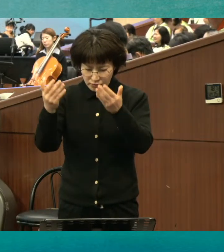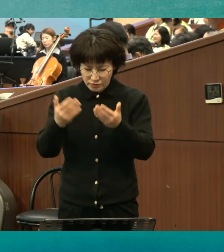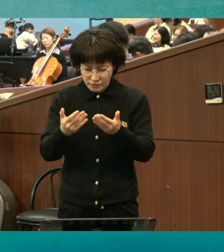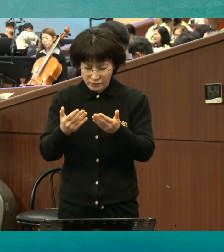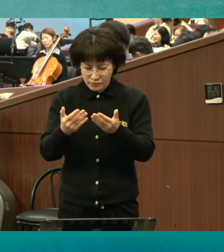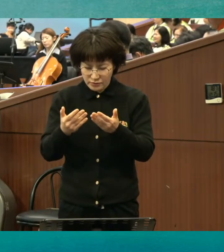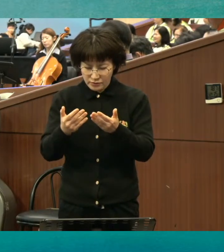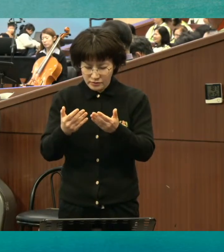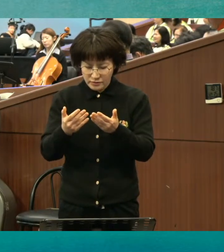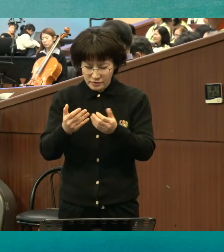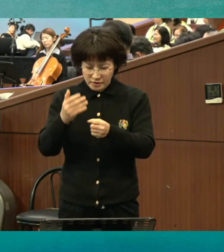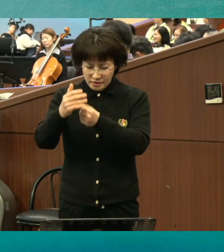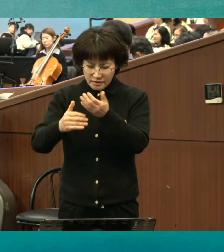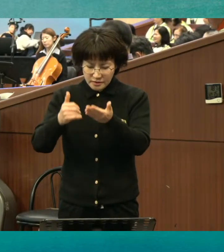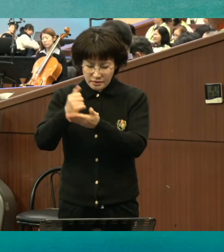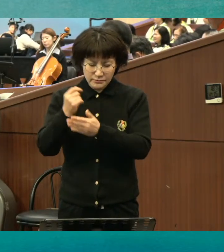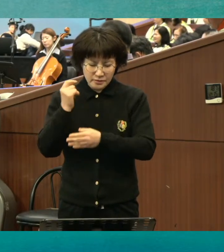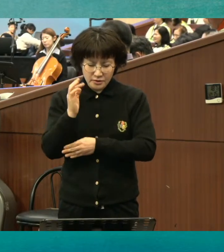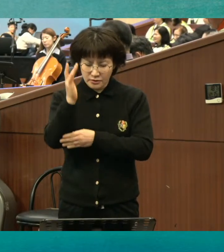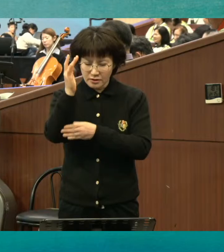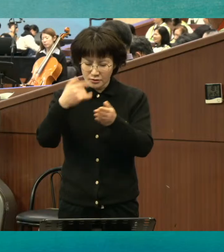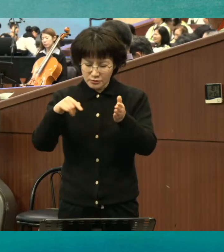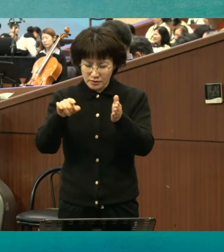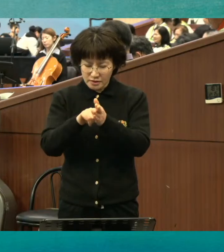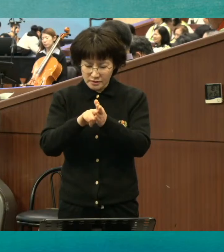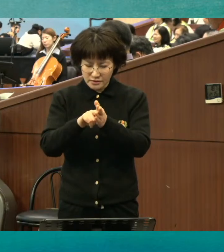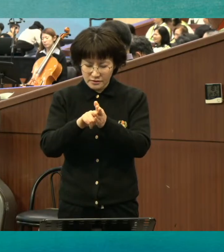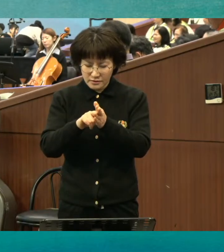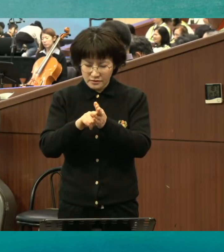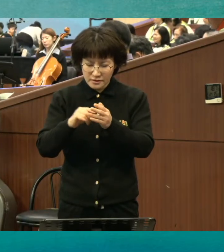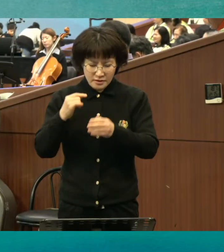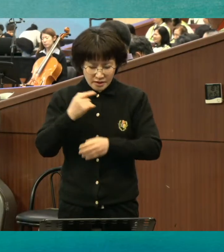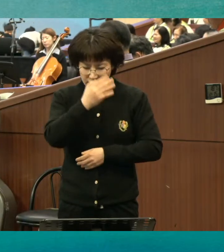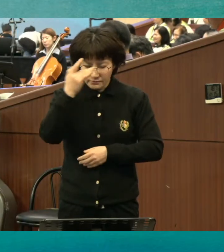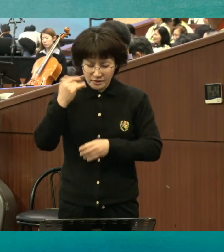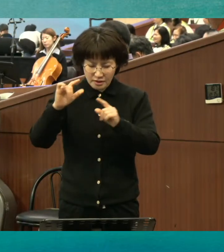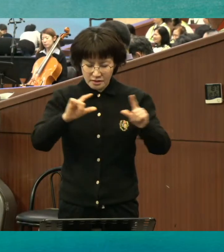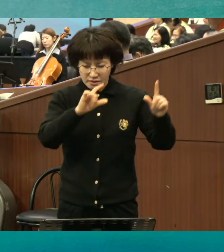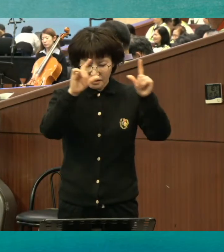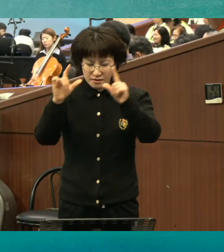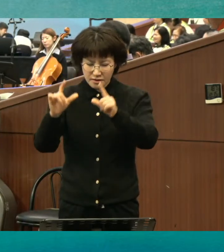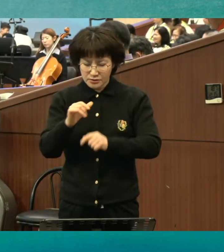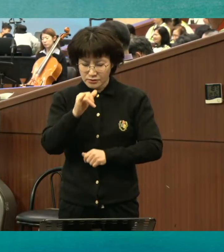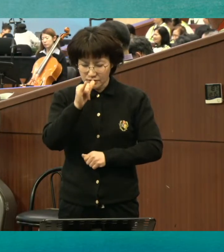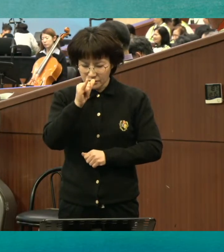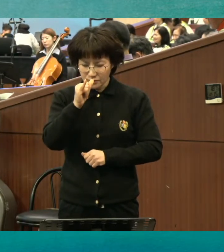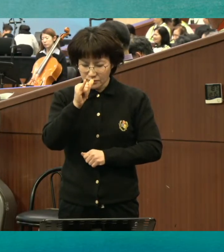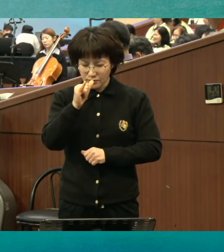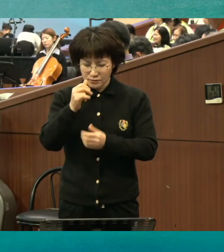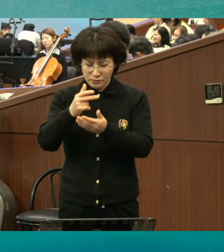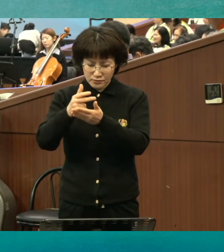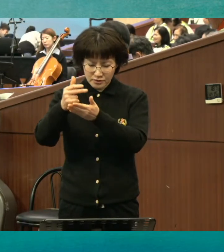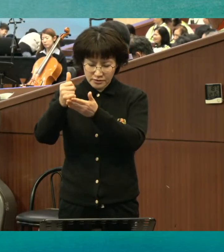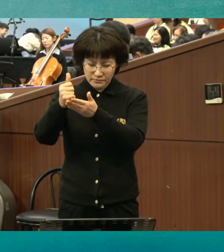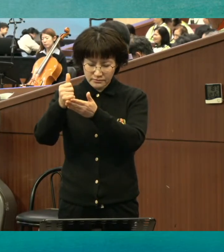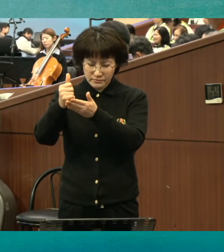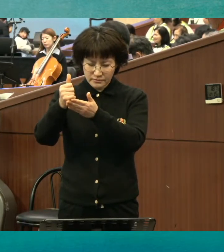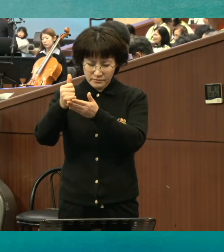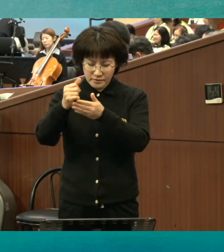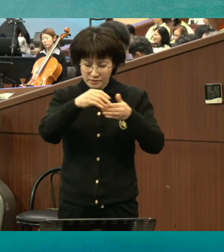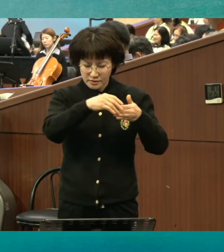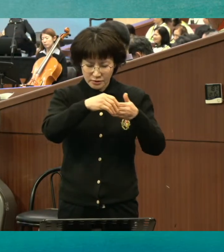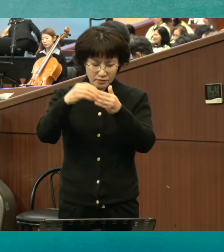더 하나님의 영광을 위해서 나를 위해서 아름답게 살아드리는 인생으로 주께서